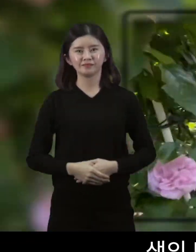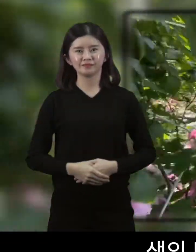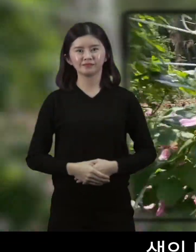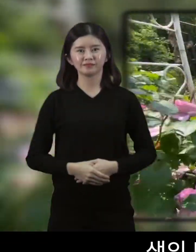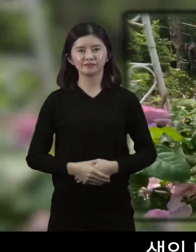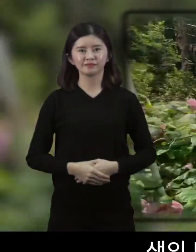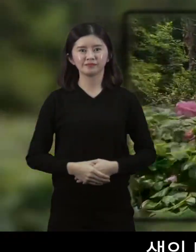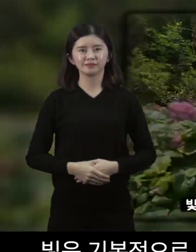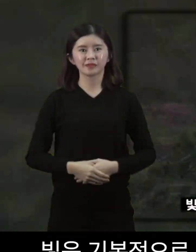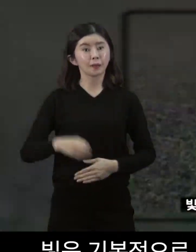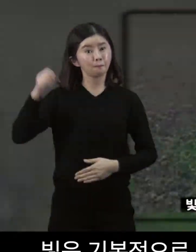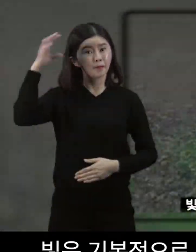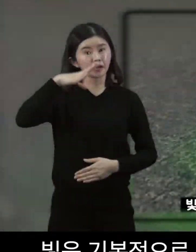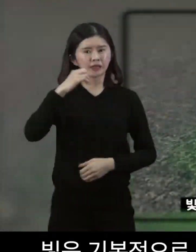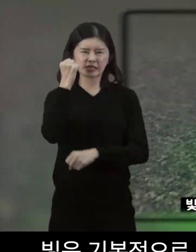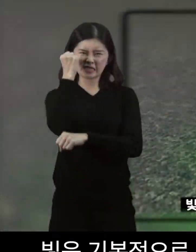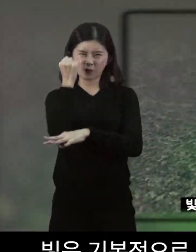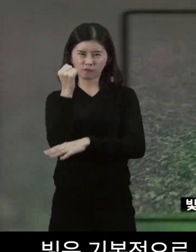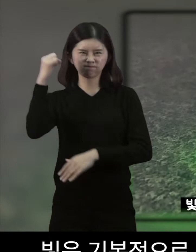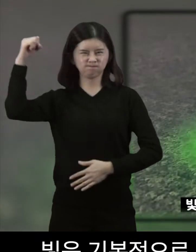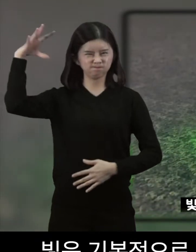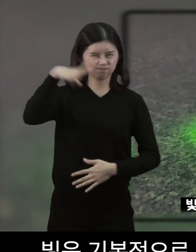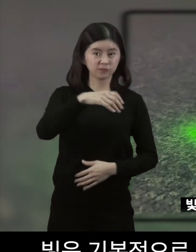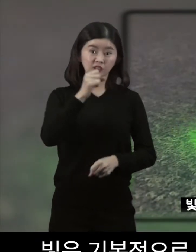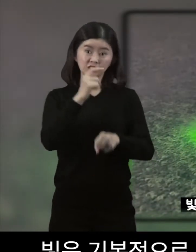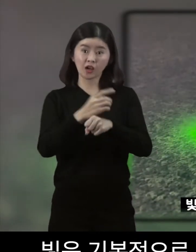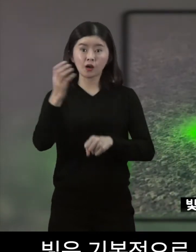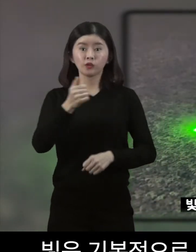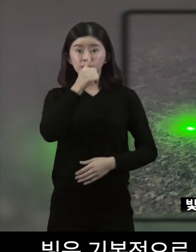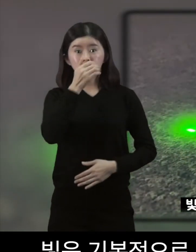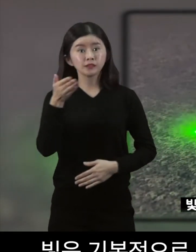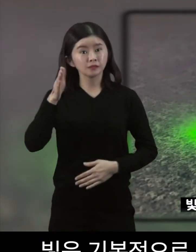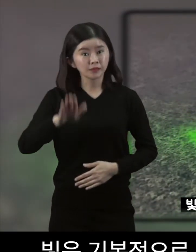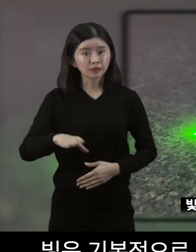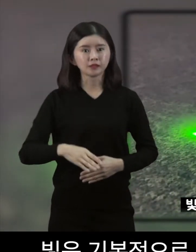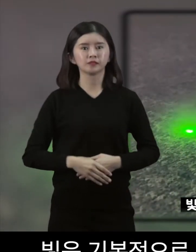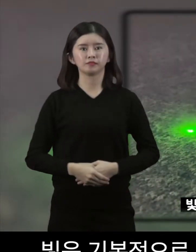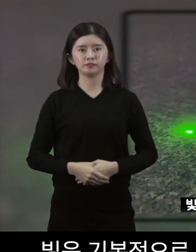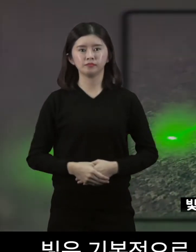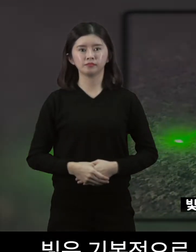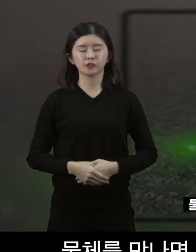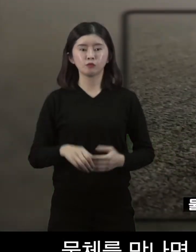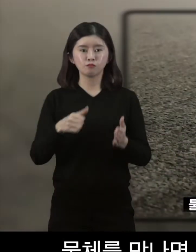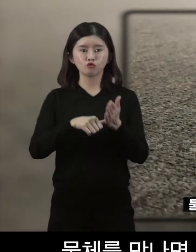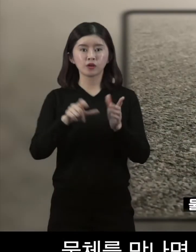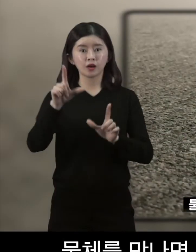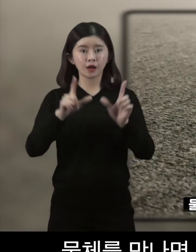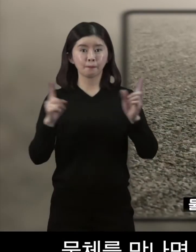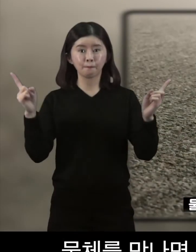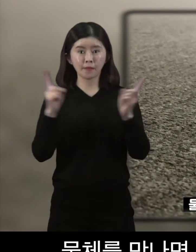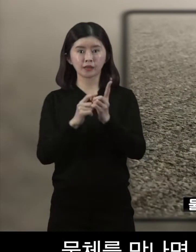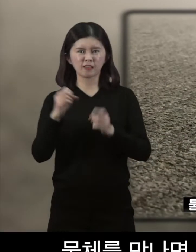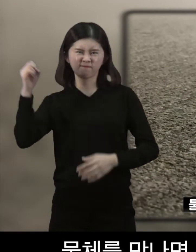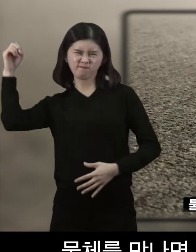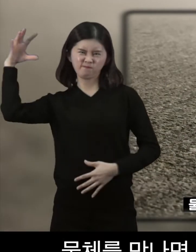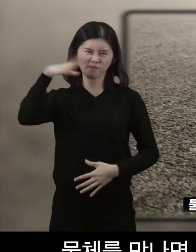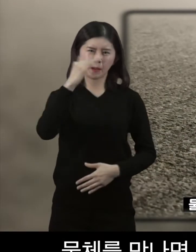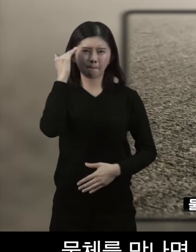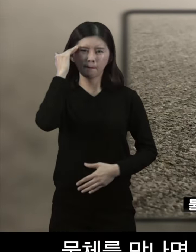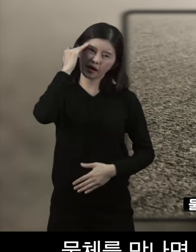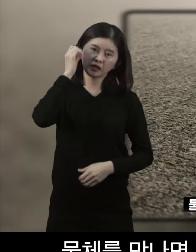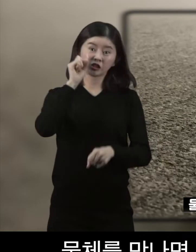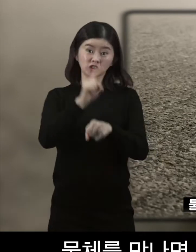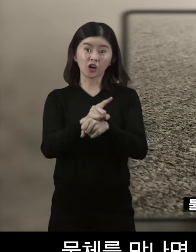빛은 기본적으로 직진하는 성질을 가지고 있지만 물체를 만나면 이